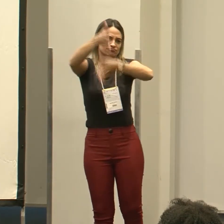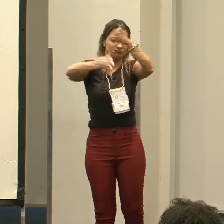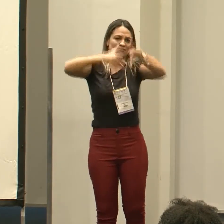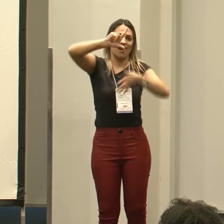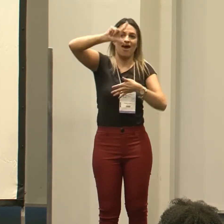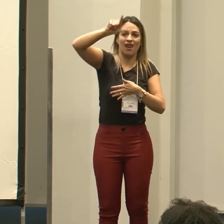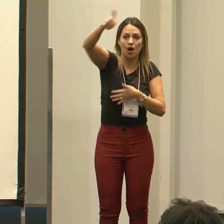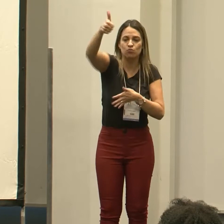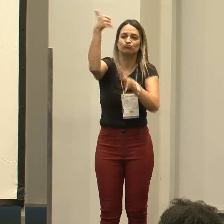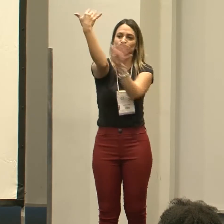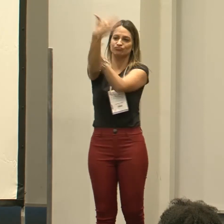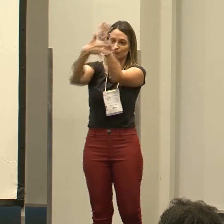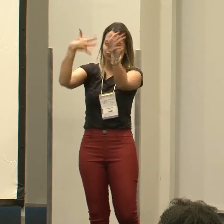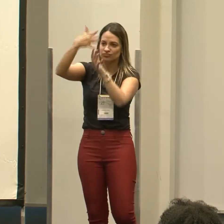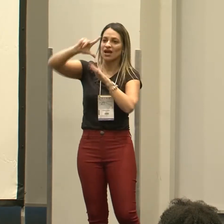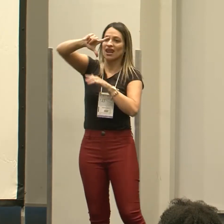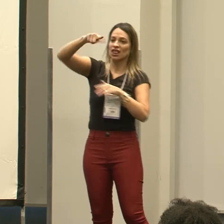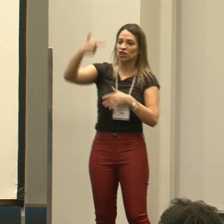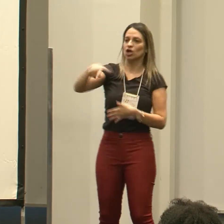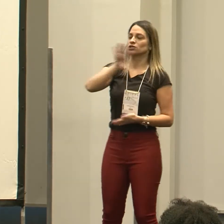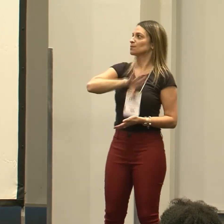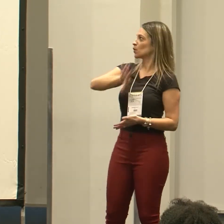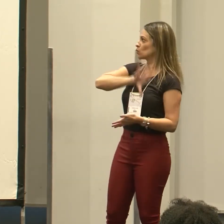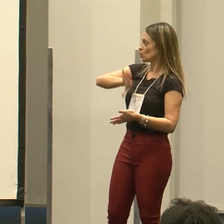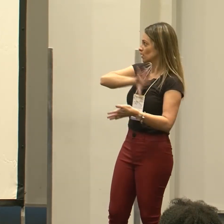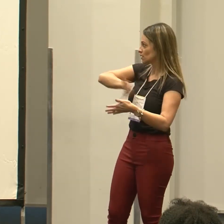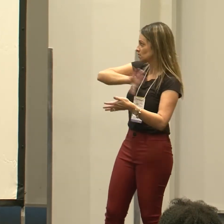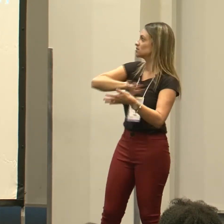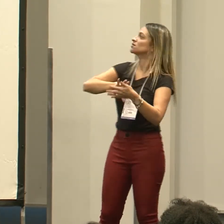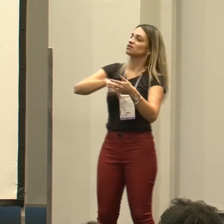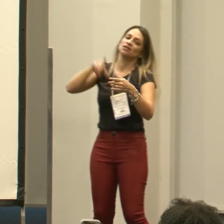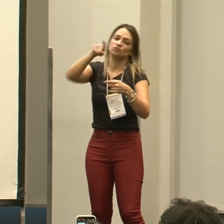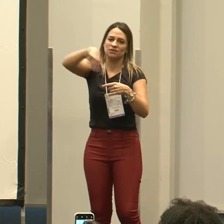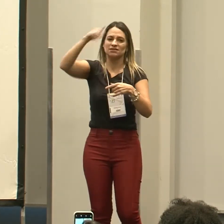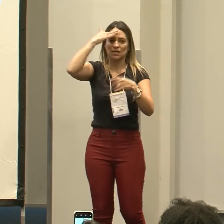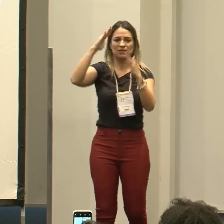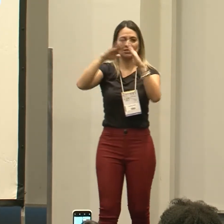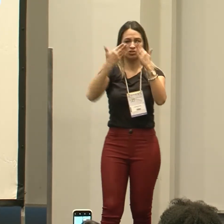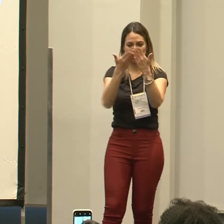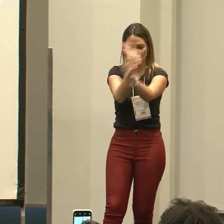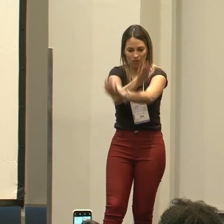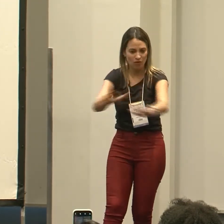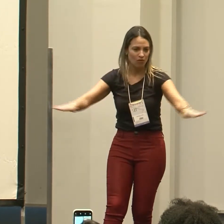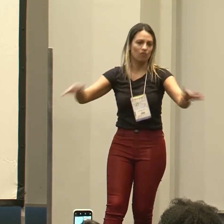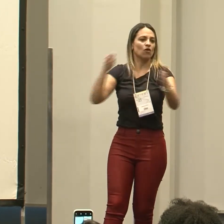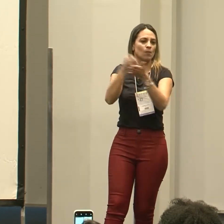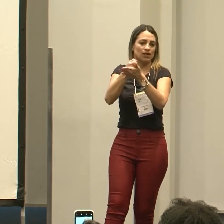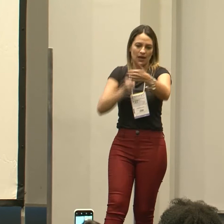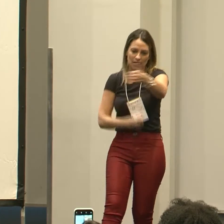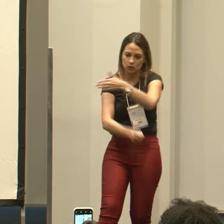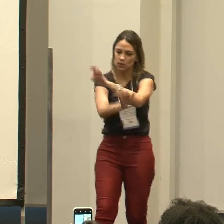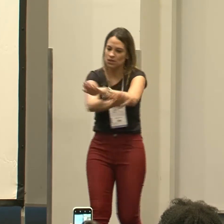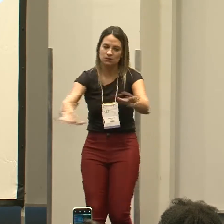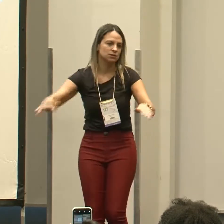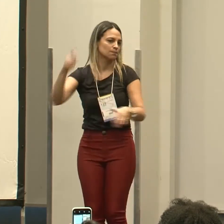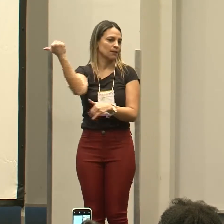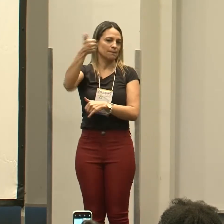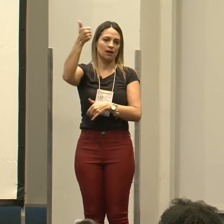Bom, o reconhecimento da Libras como primeira língua para os surdos e o português como segunda língua. Como vocês sabem, as escolas